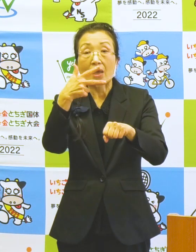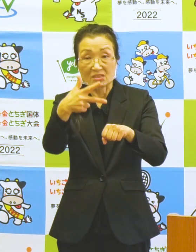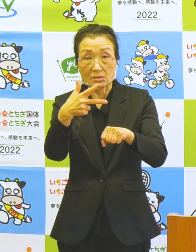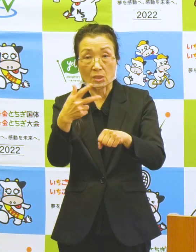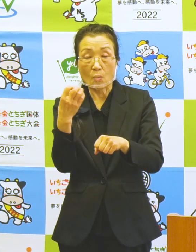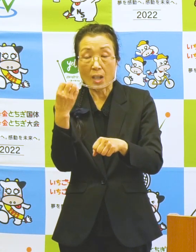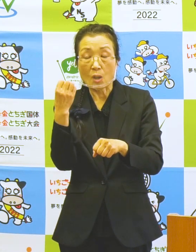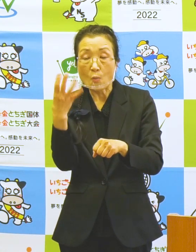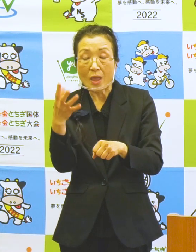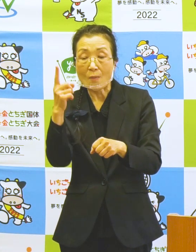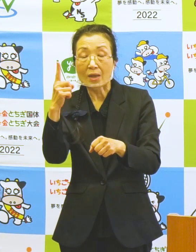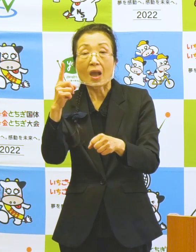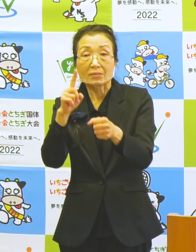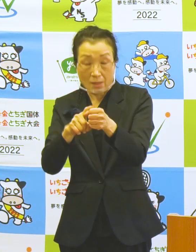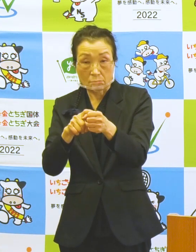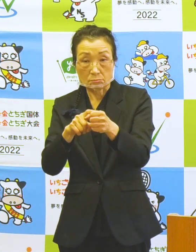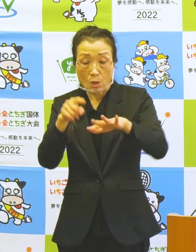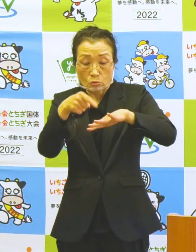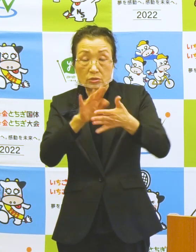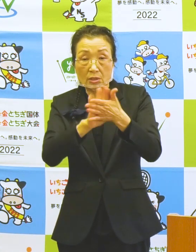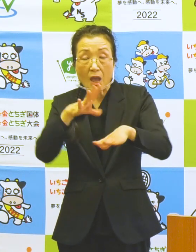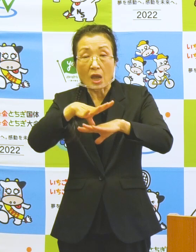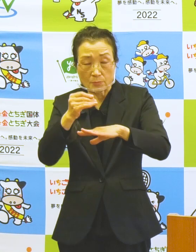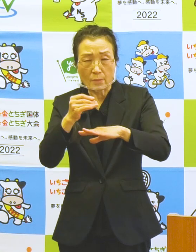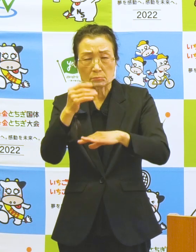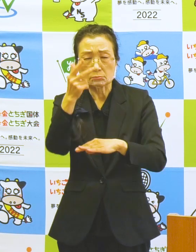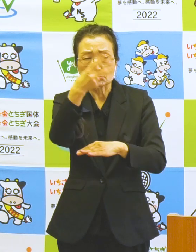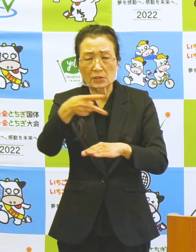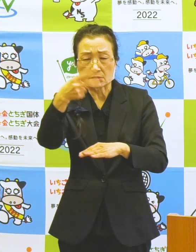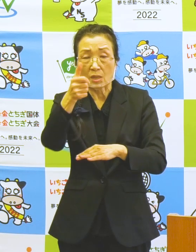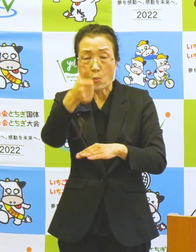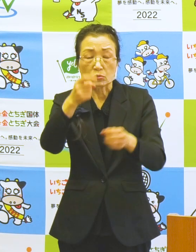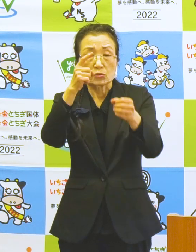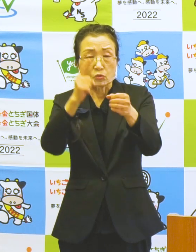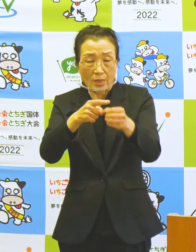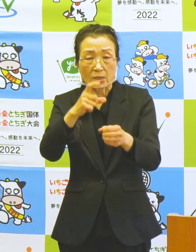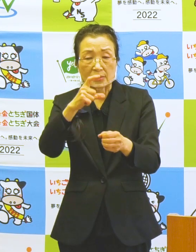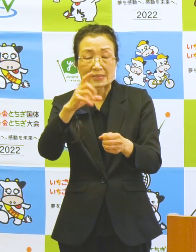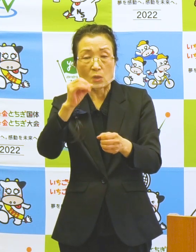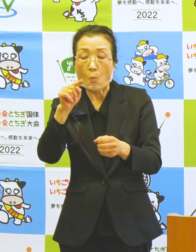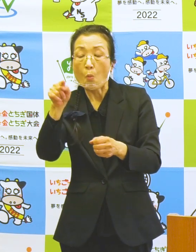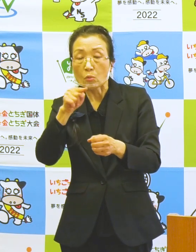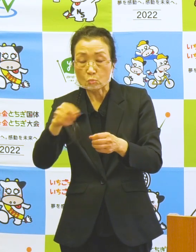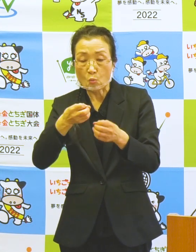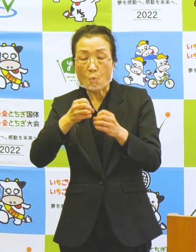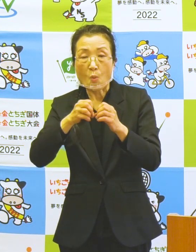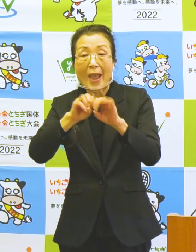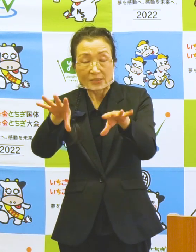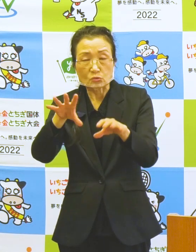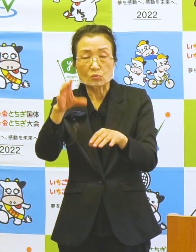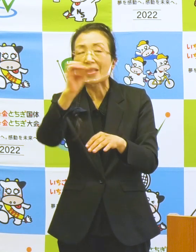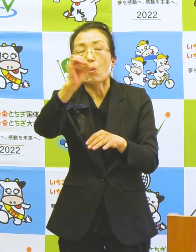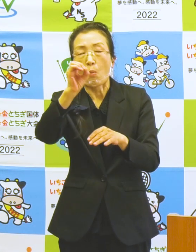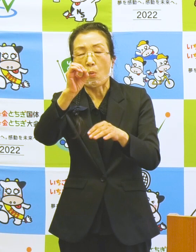元年に栃木県内初の2050年 CO2 排出量実質ゼロ宣言を行